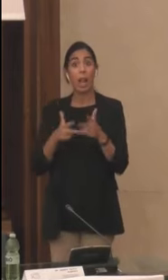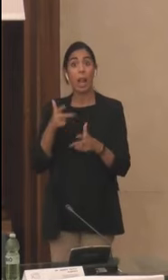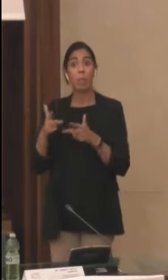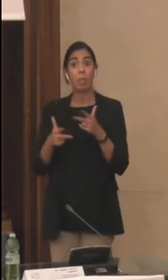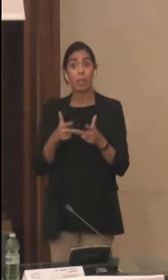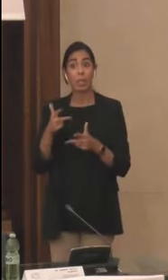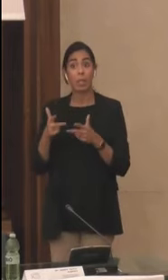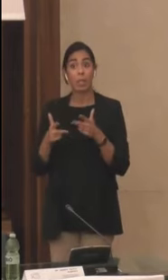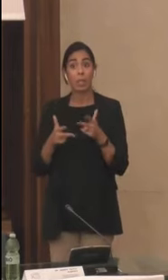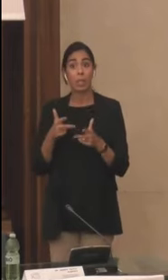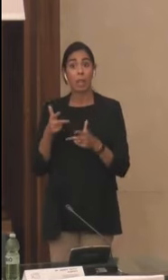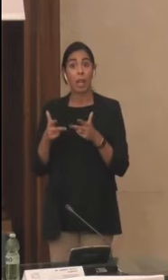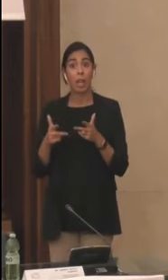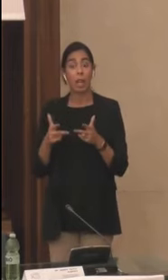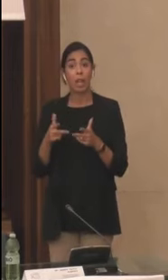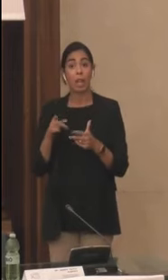que es